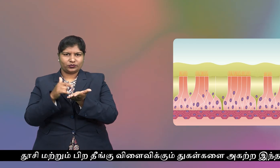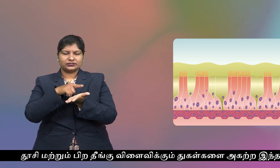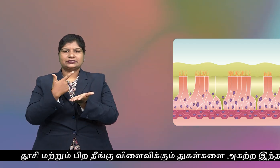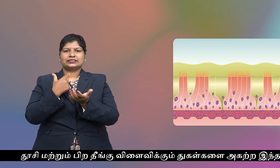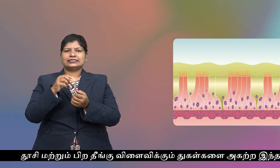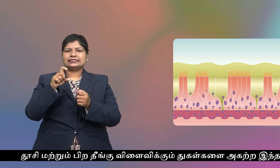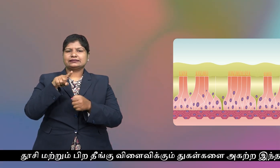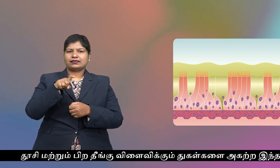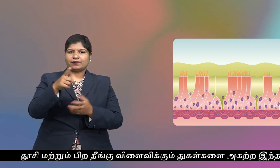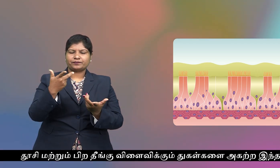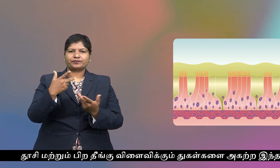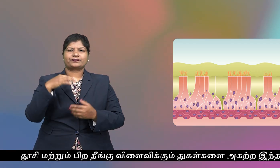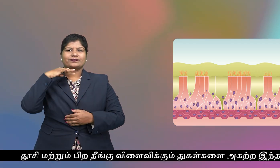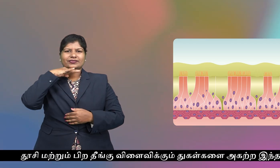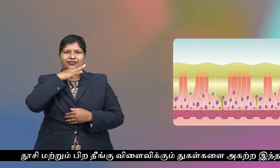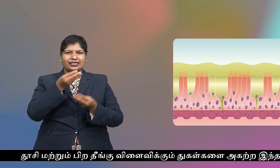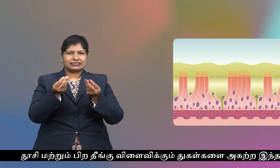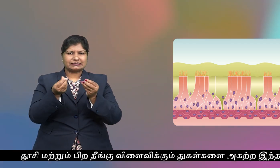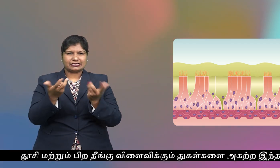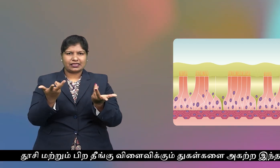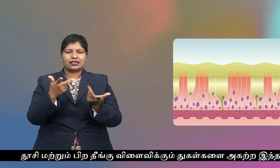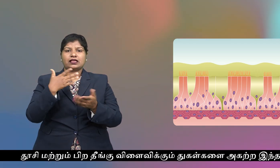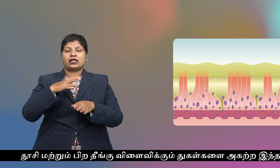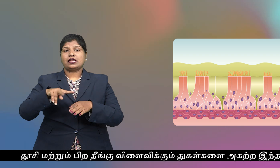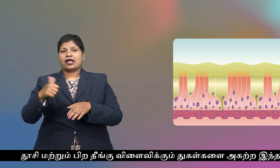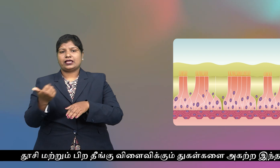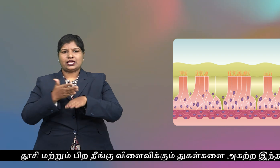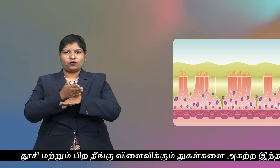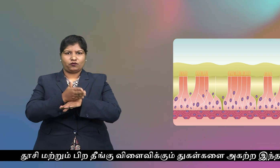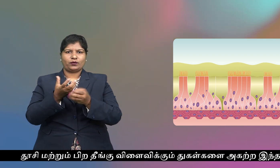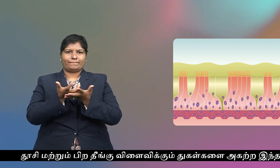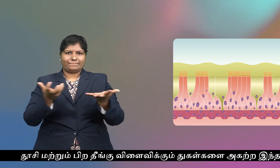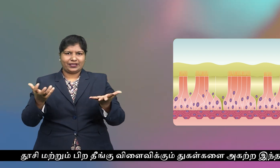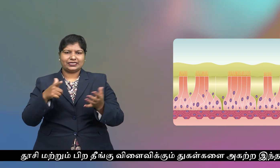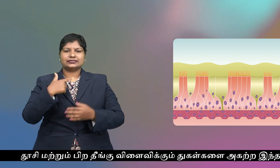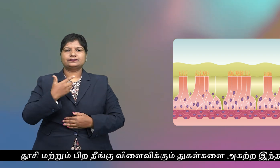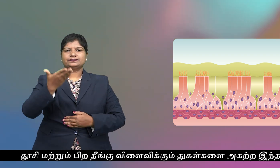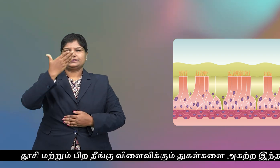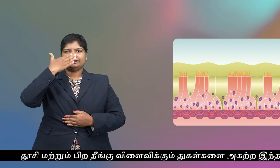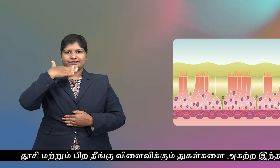தூசி மற்றும் பிற தீங்கு விளைவிக்கும் துகள்களை அகற்ற இந்த சிலியா உதவுகிறது.